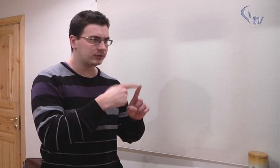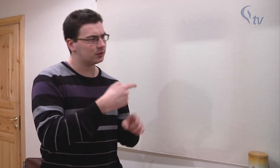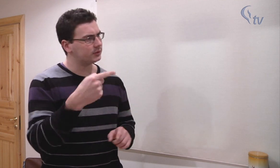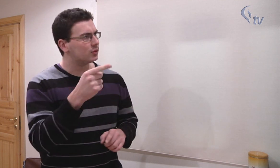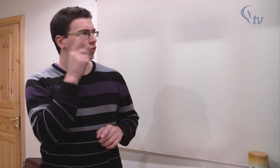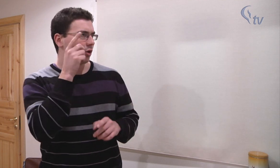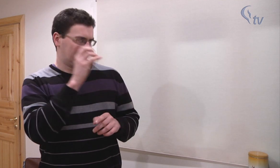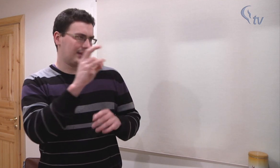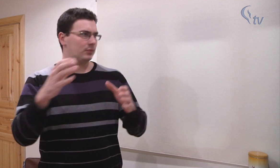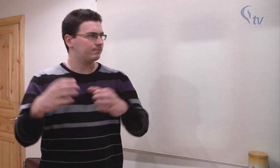selles aastas.